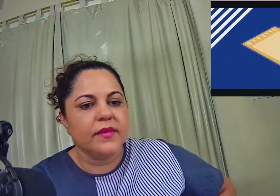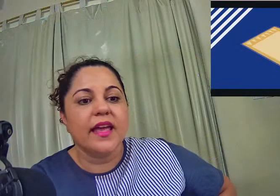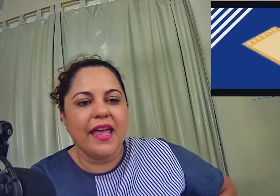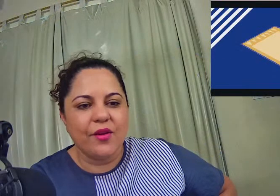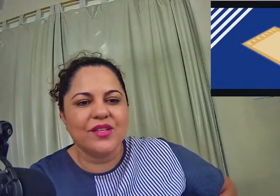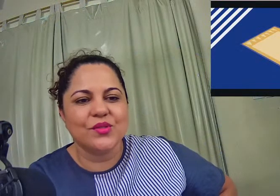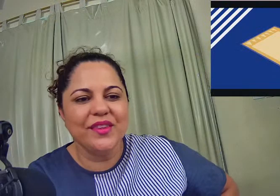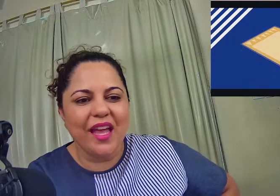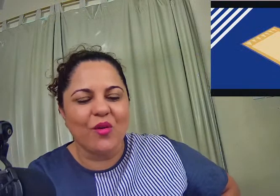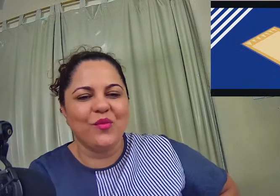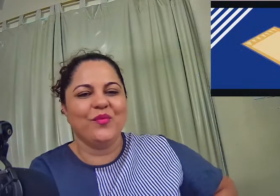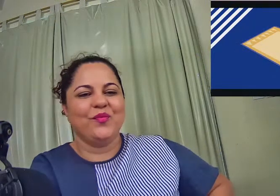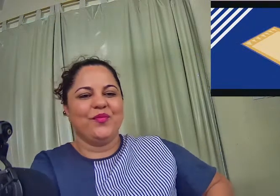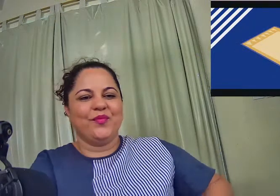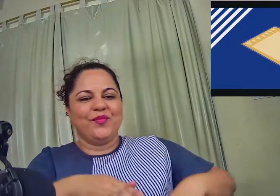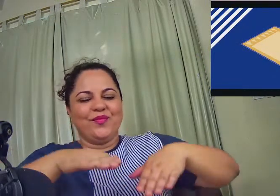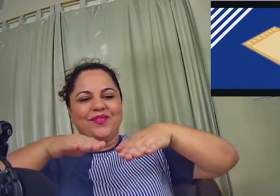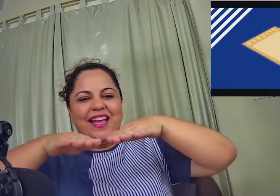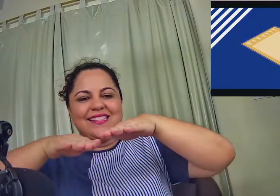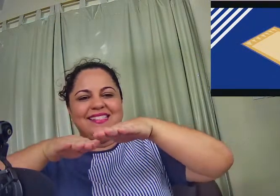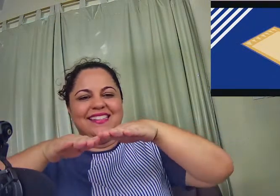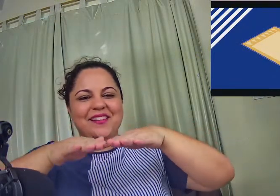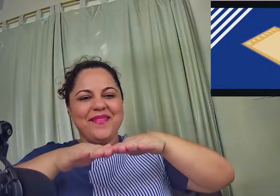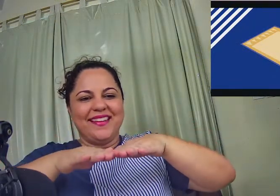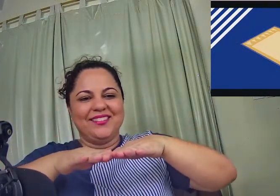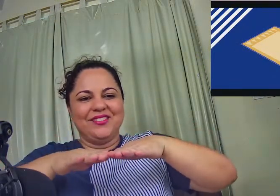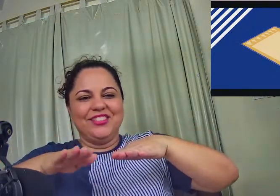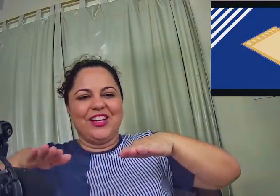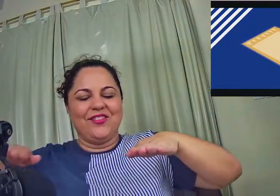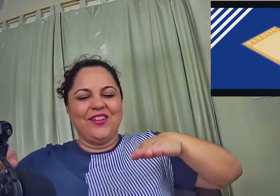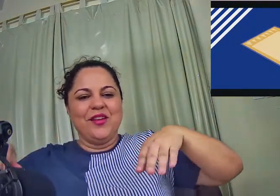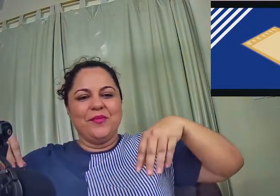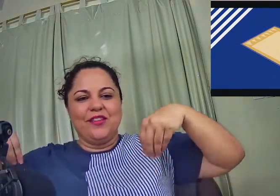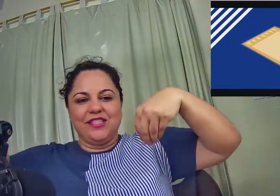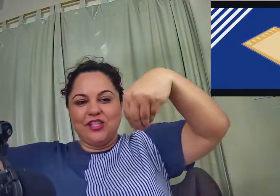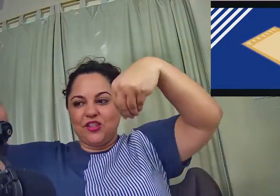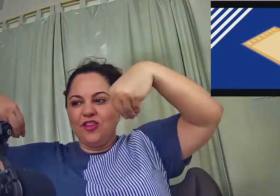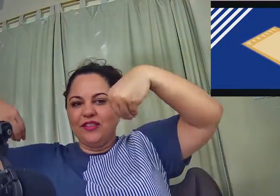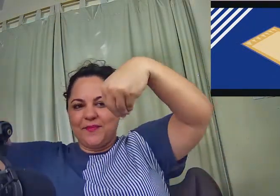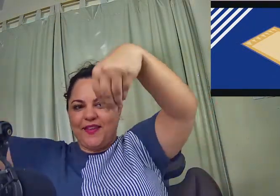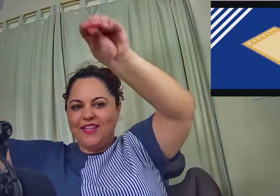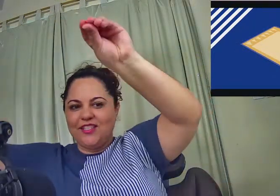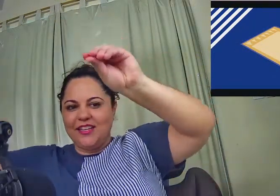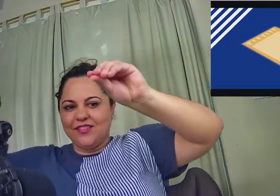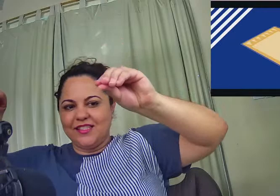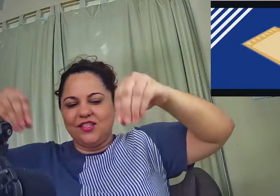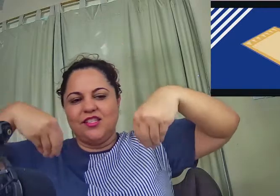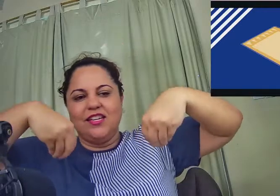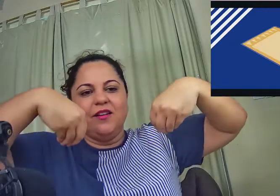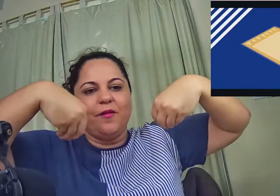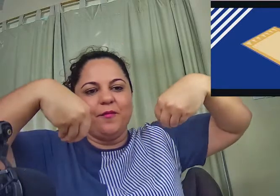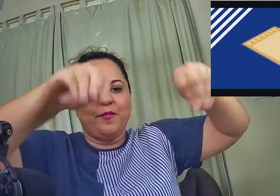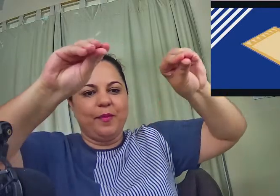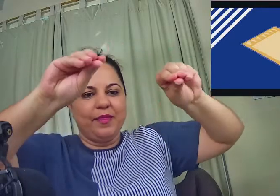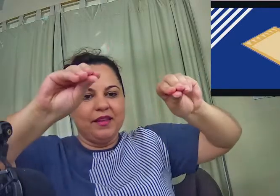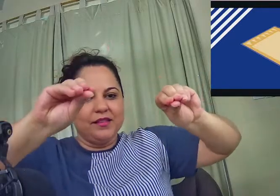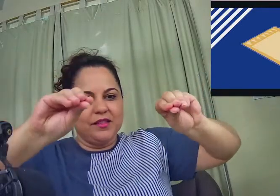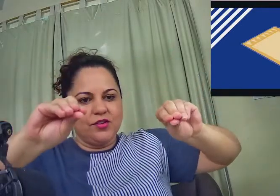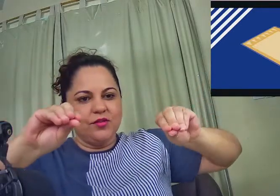É horizontal. Assim também, no chão. Porque você joga o tapete, né? Você estica, ó. Você joga o